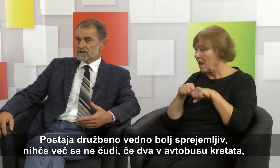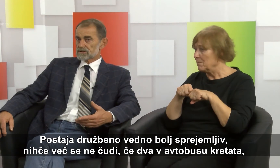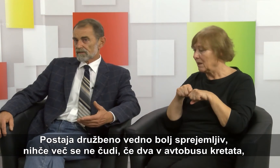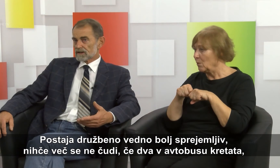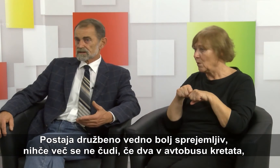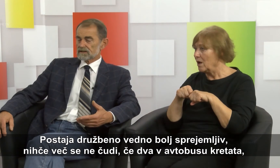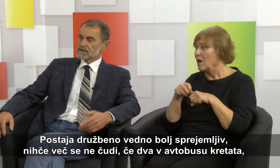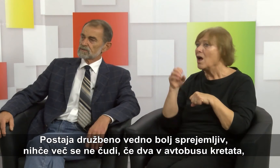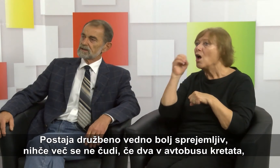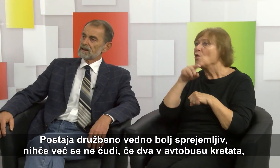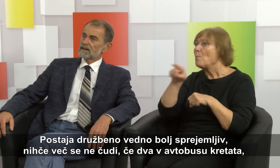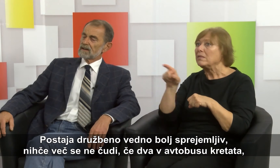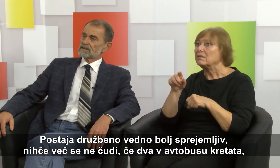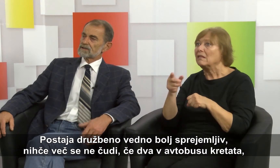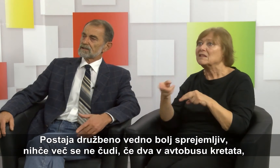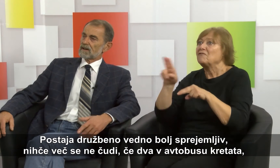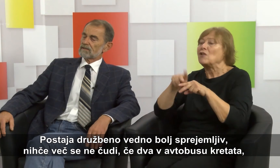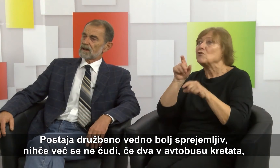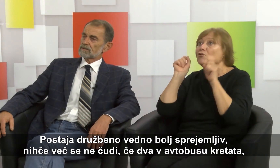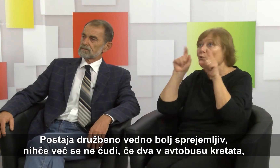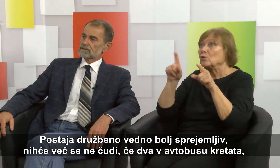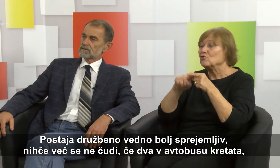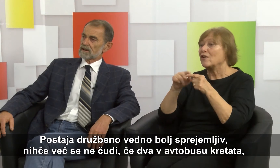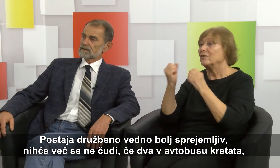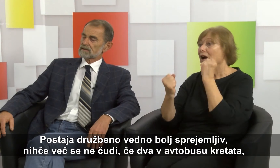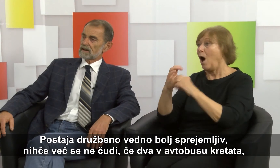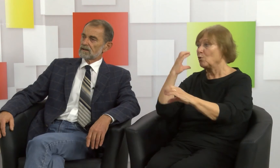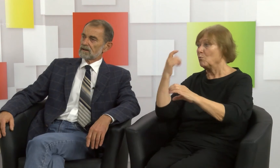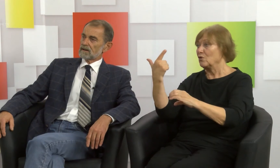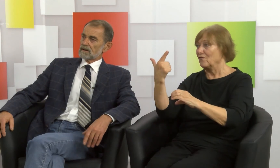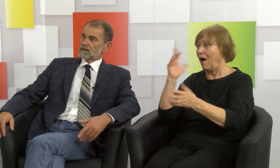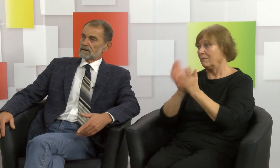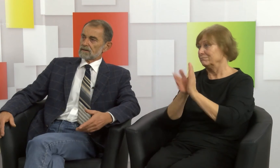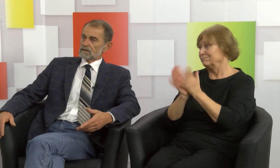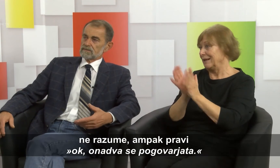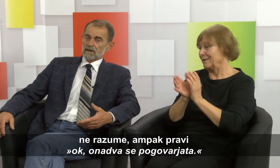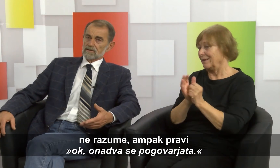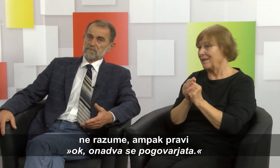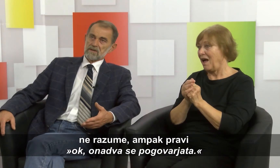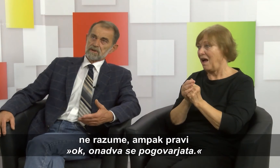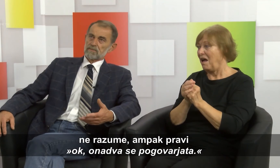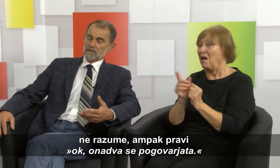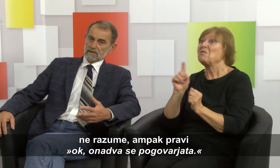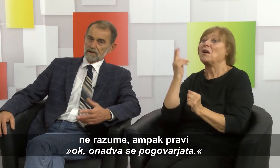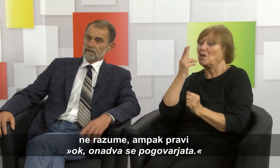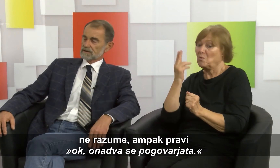Nihče več se ne čudi, ne, če dva v avtobusu kletata, ne razume, ampak pravi, ok, one dva